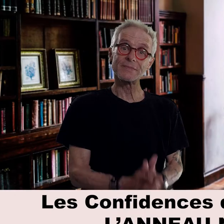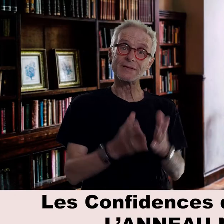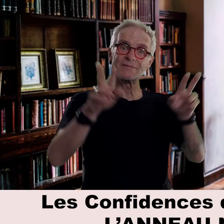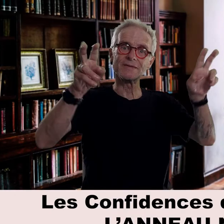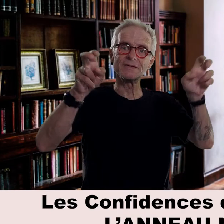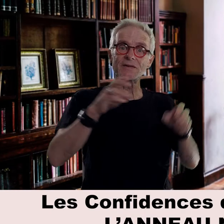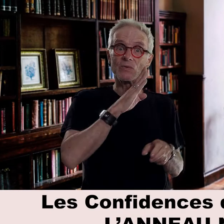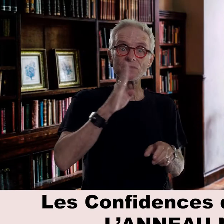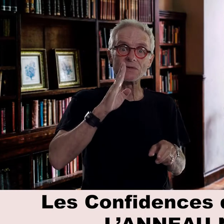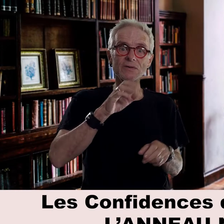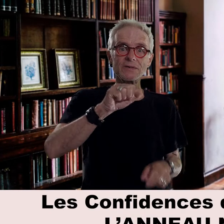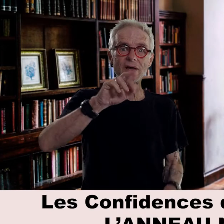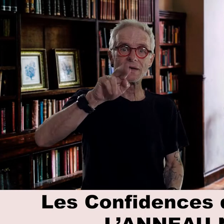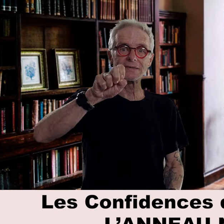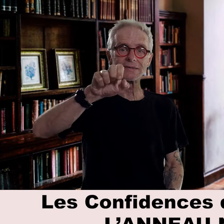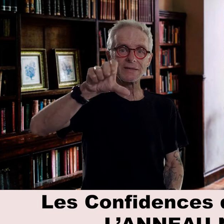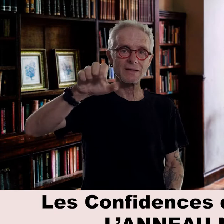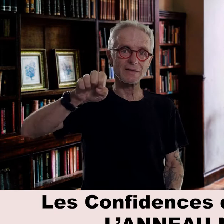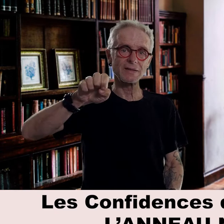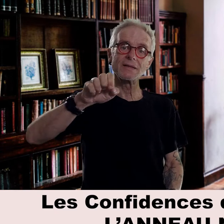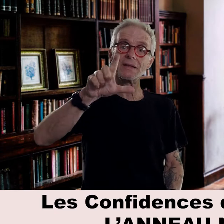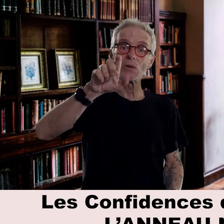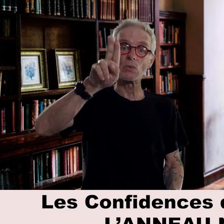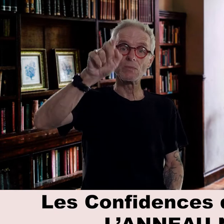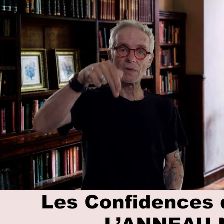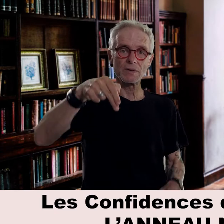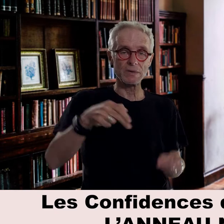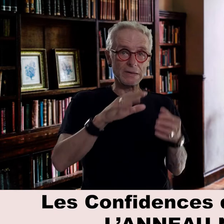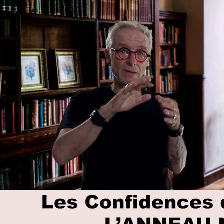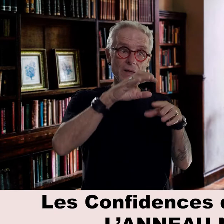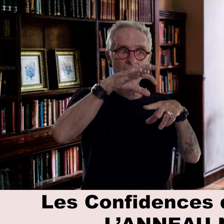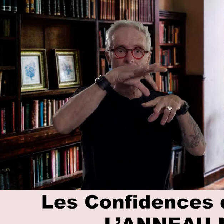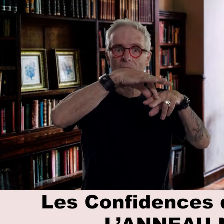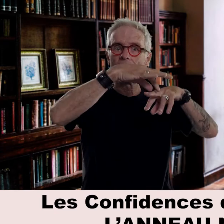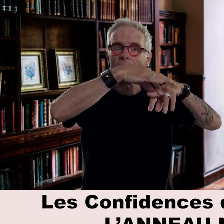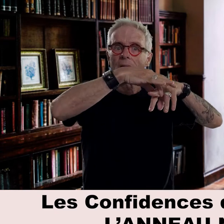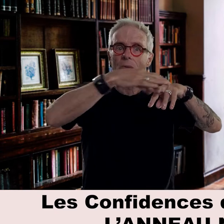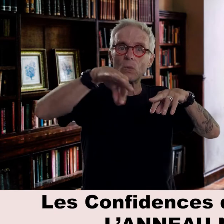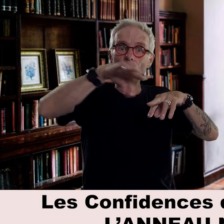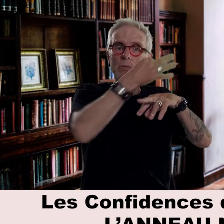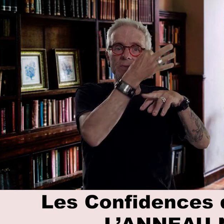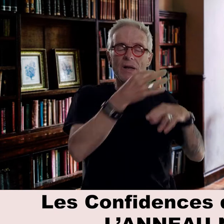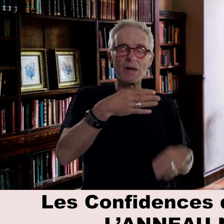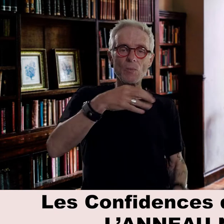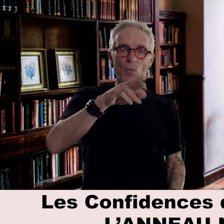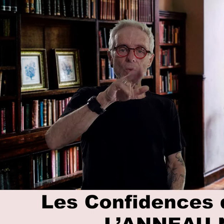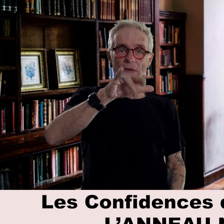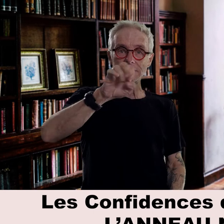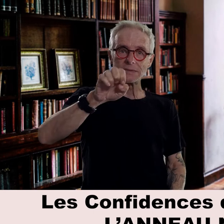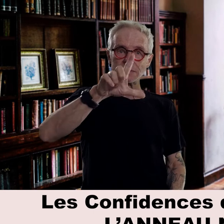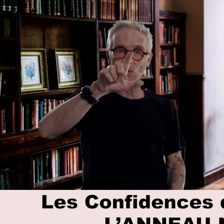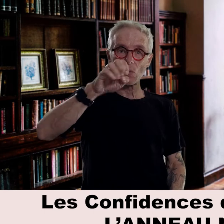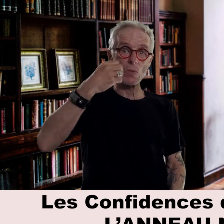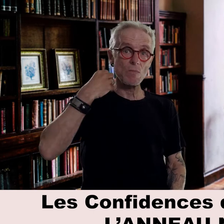Les confidences d'Arsène Lupin L'anneau nuptial de Maurice Leblanc, 1913